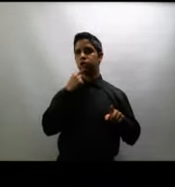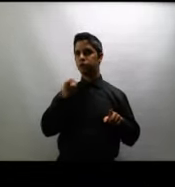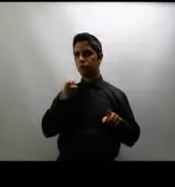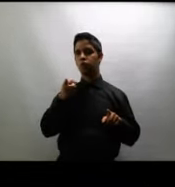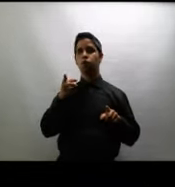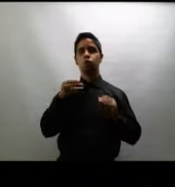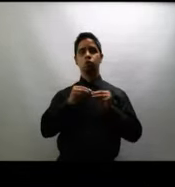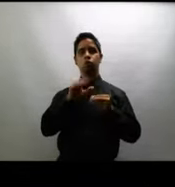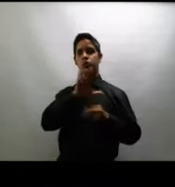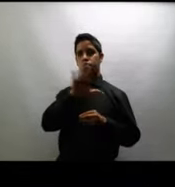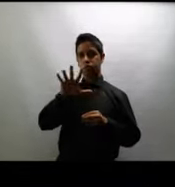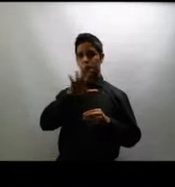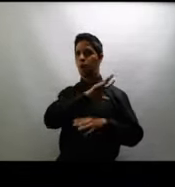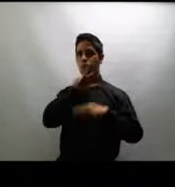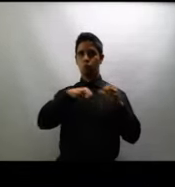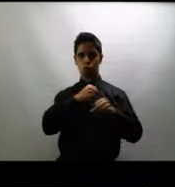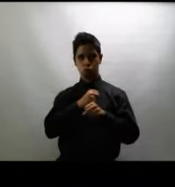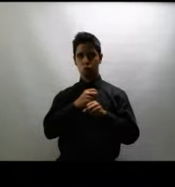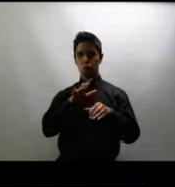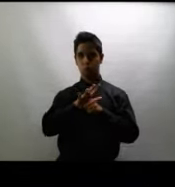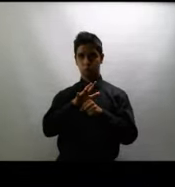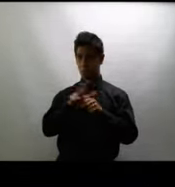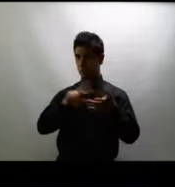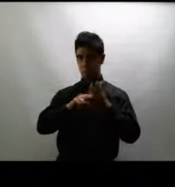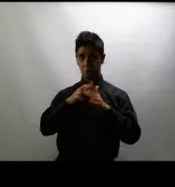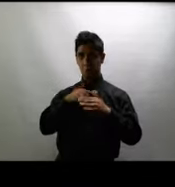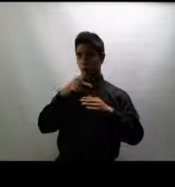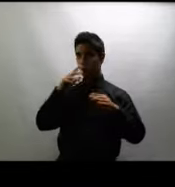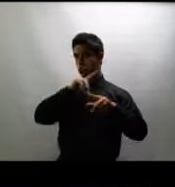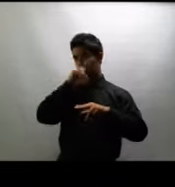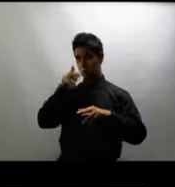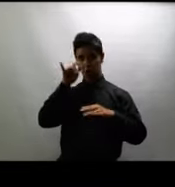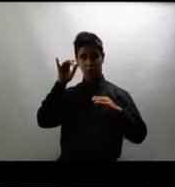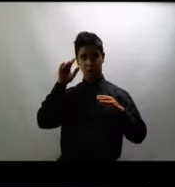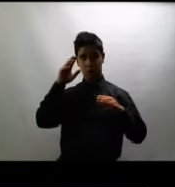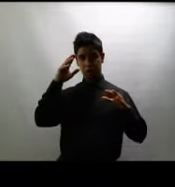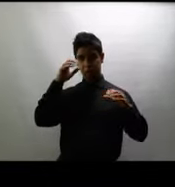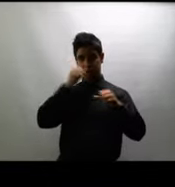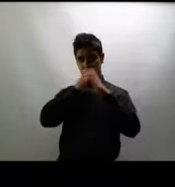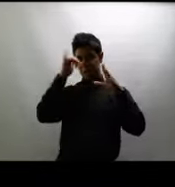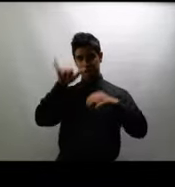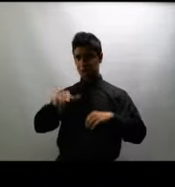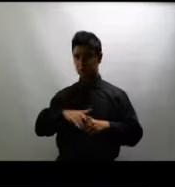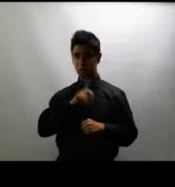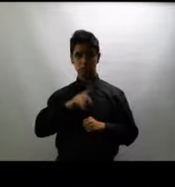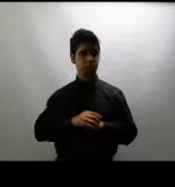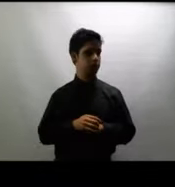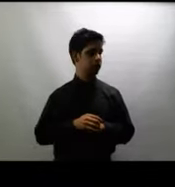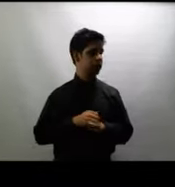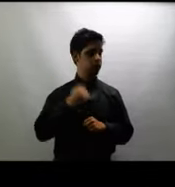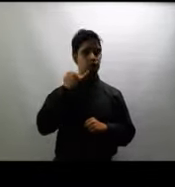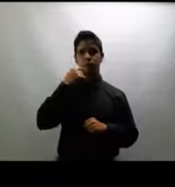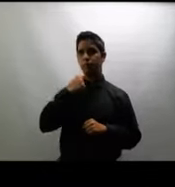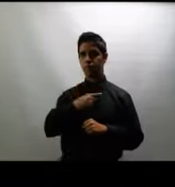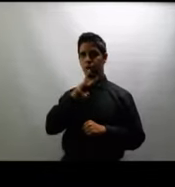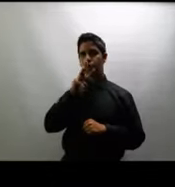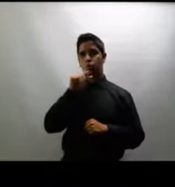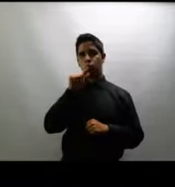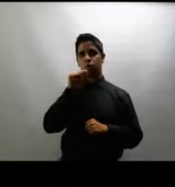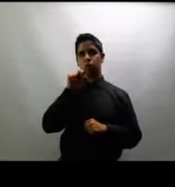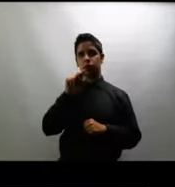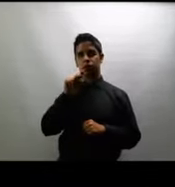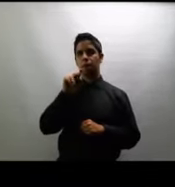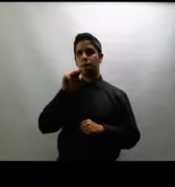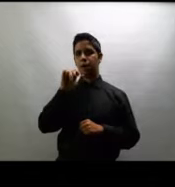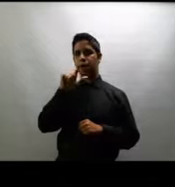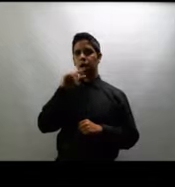número 55 a nivel mundial. Imagínate. Jamás. Oye, o sea, es más, si a mí me lo dice un Walter Mercado, le digo mentiroso.